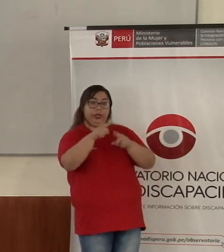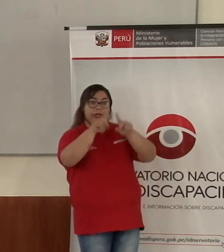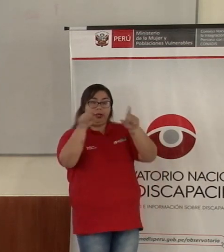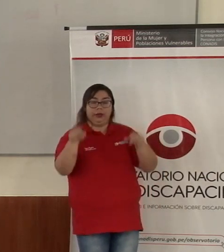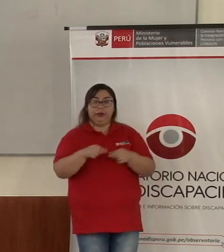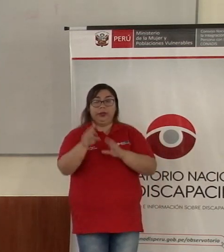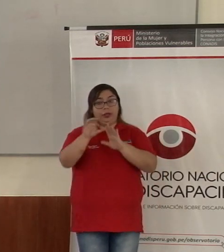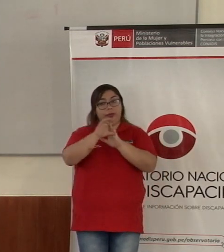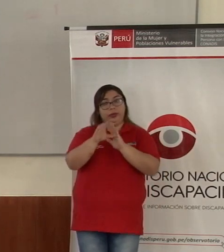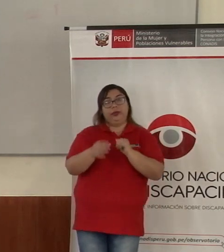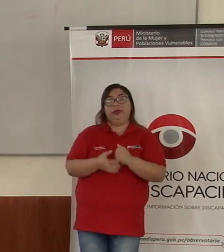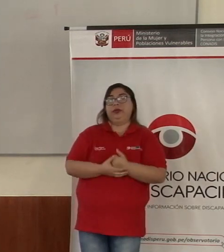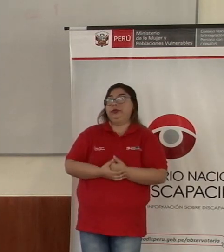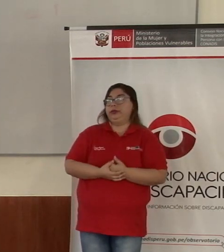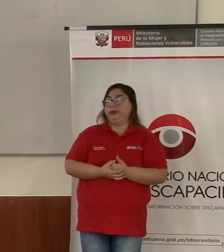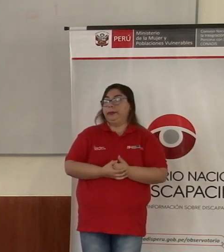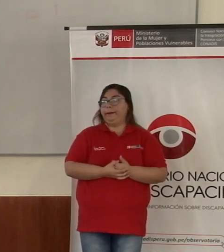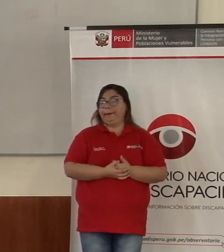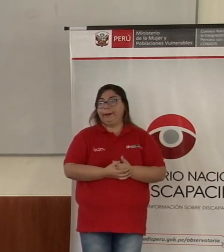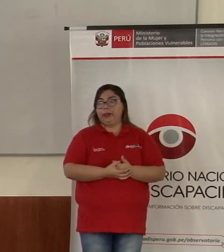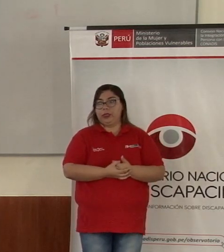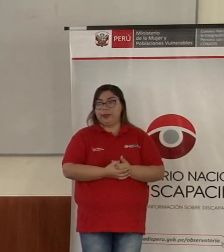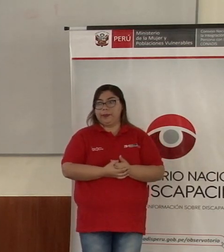la Constitución.